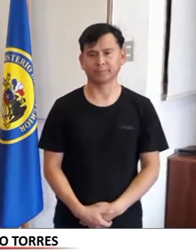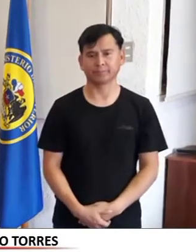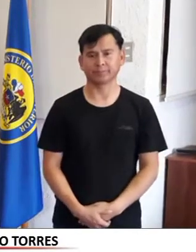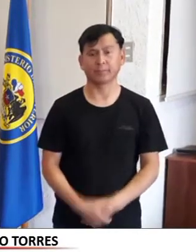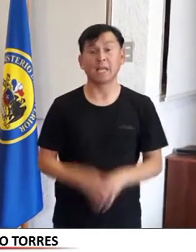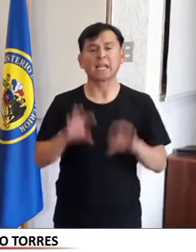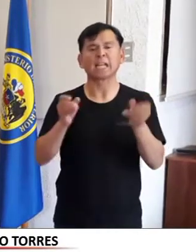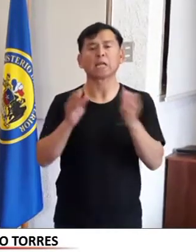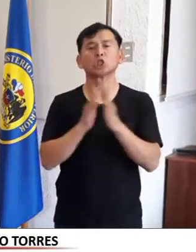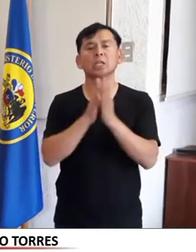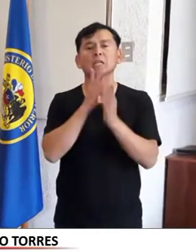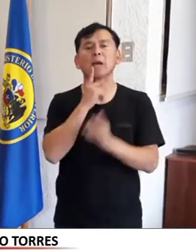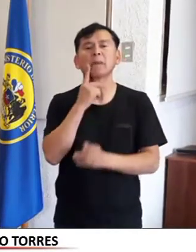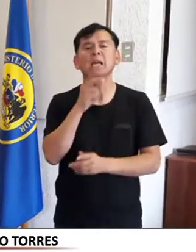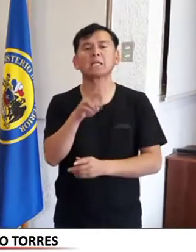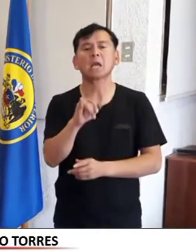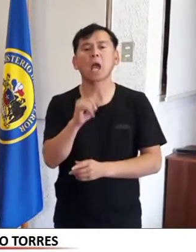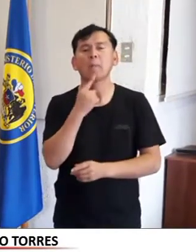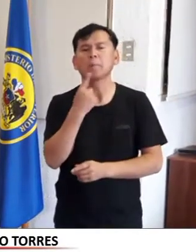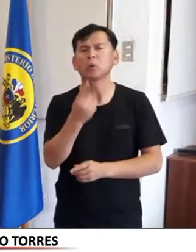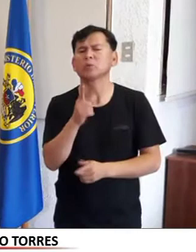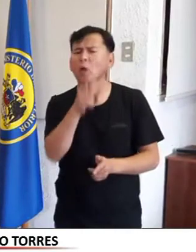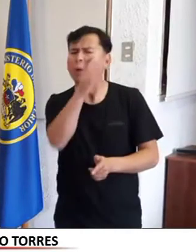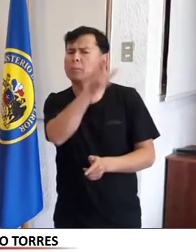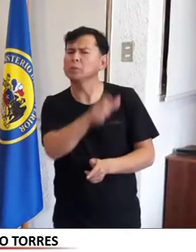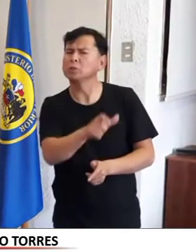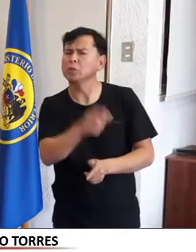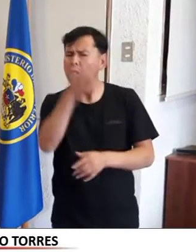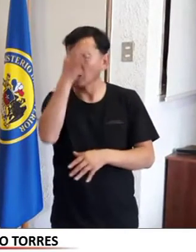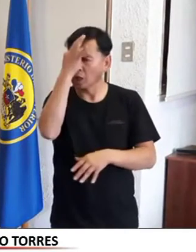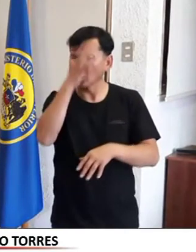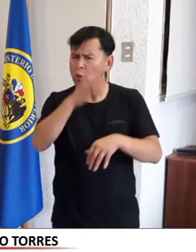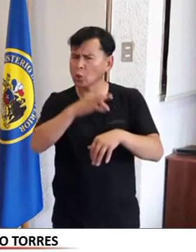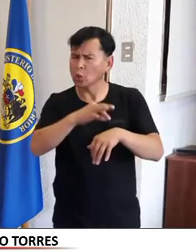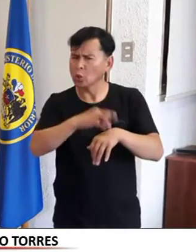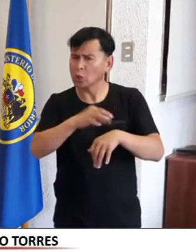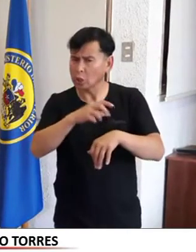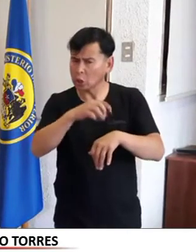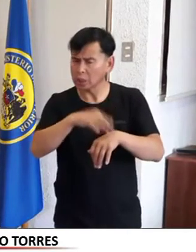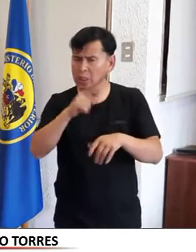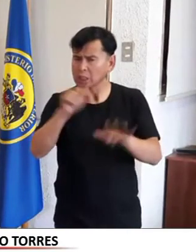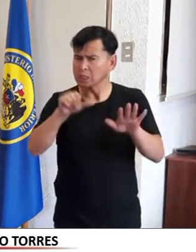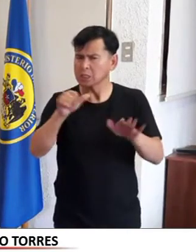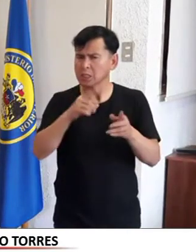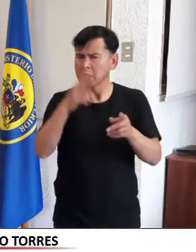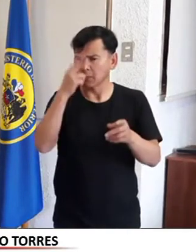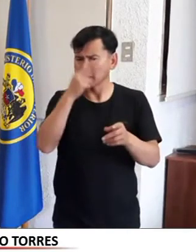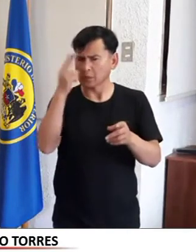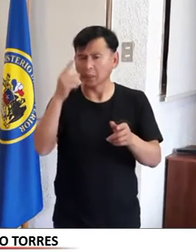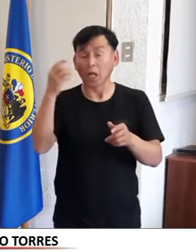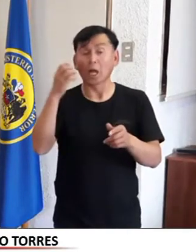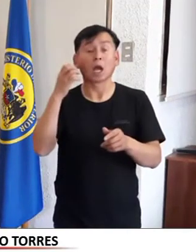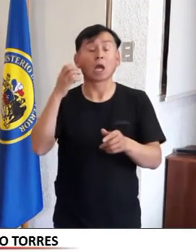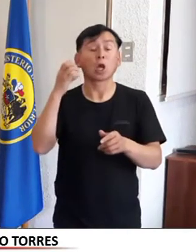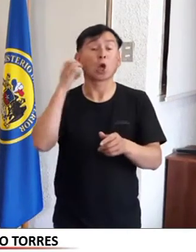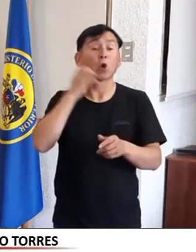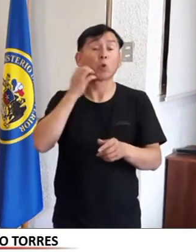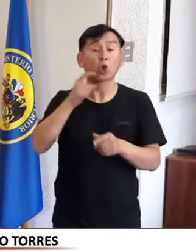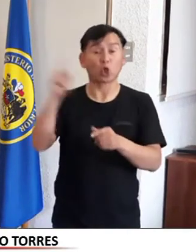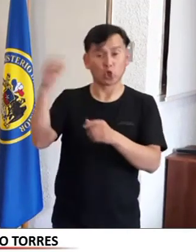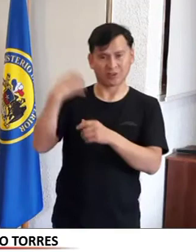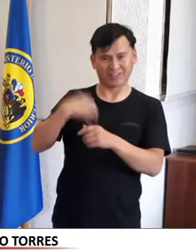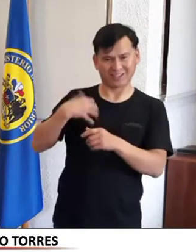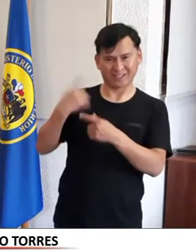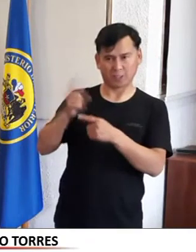Radio Santa María, consulta por una coyhaiquina, paciente oncológica, que desde el 16 de marzo está atrapada en Comodoro. No hay viajes